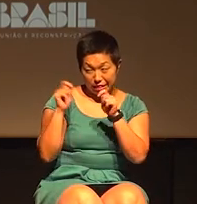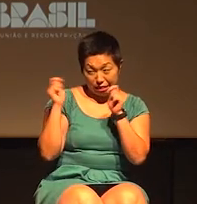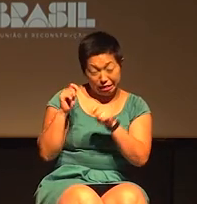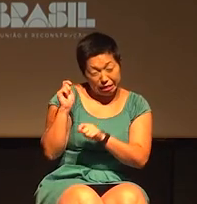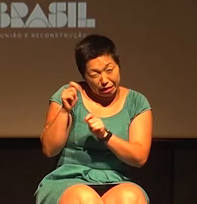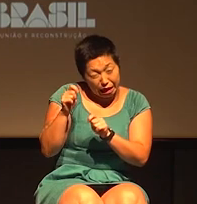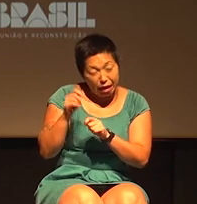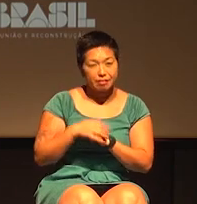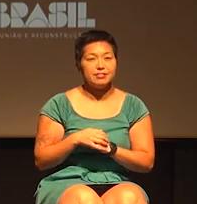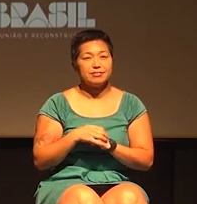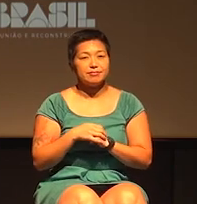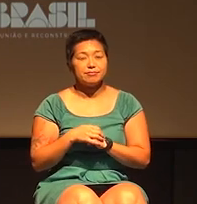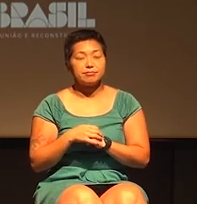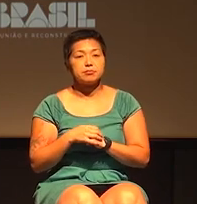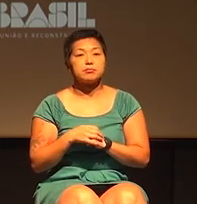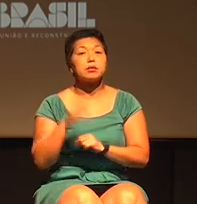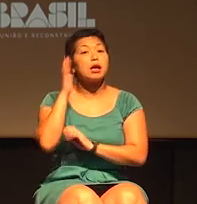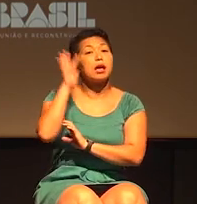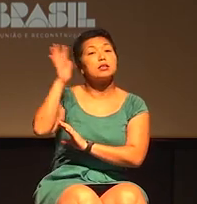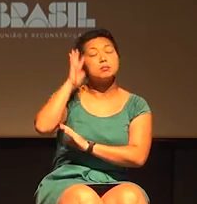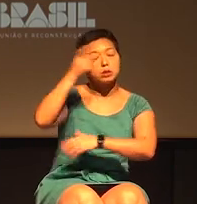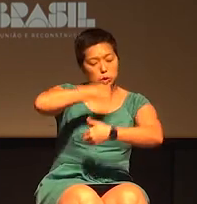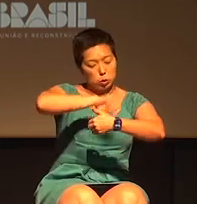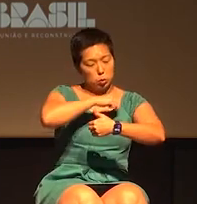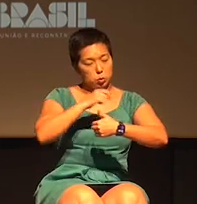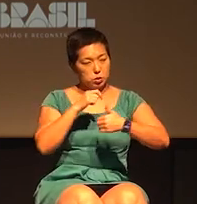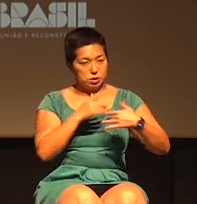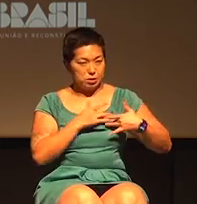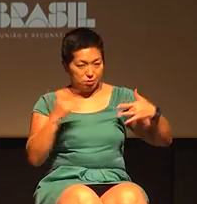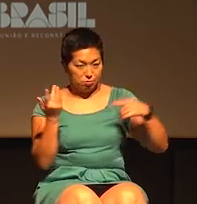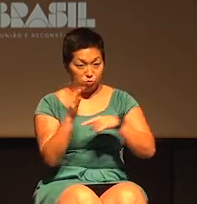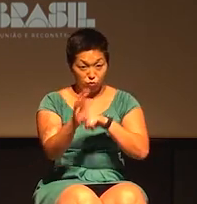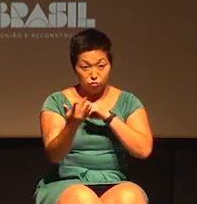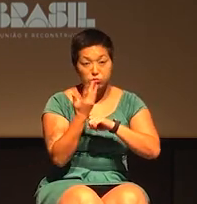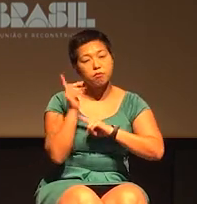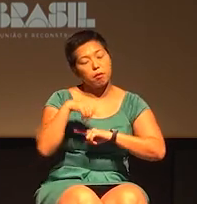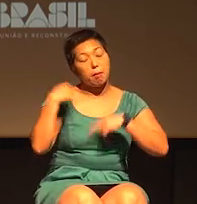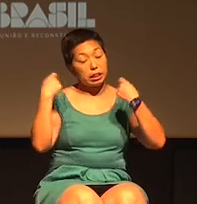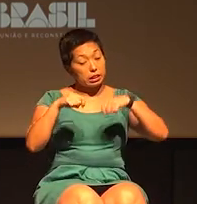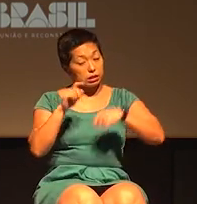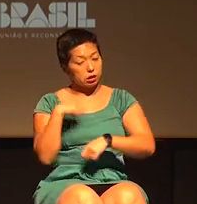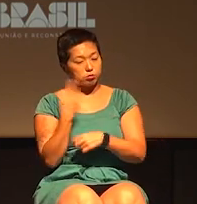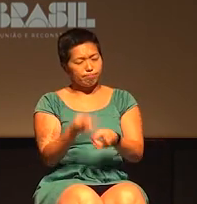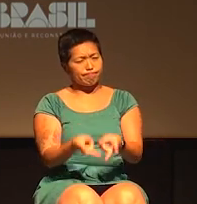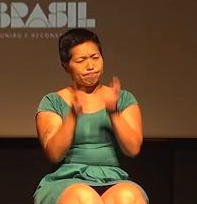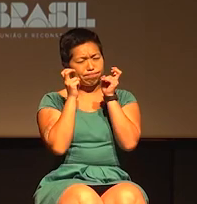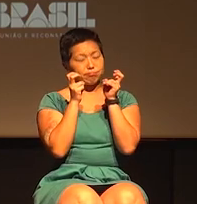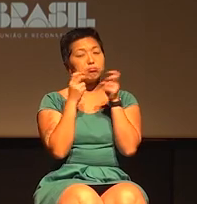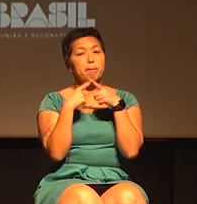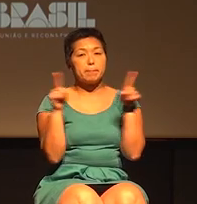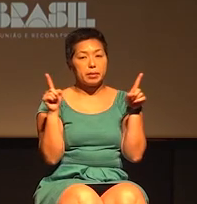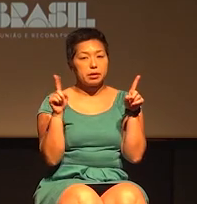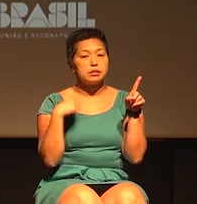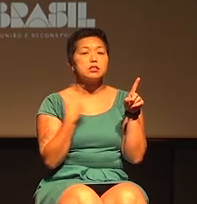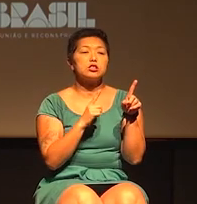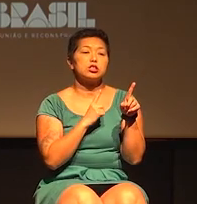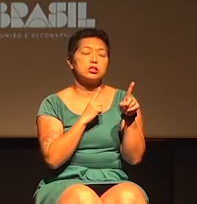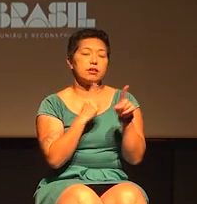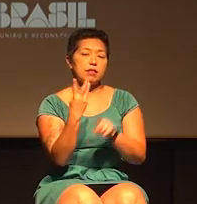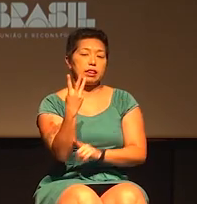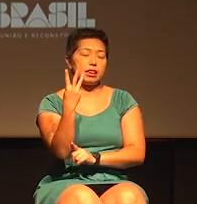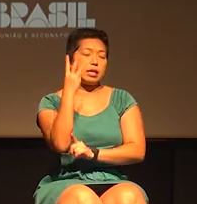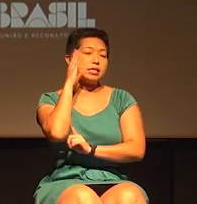quanto tempinho a gente tem a qual que a inspiração da da cozinha solidária assim foi uma necessidade que a gente viu mas a a gente teve três